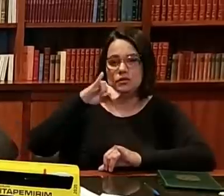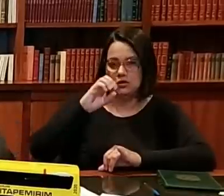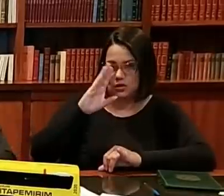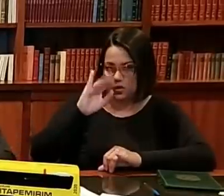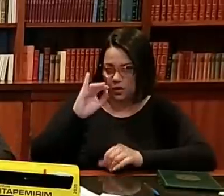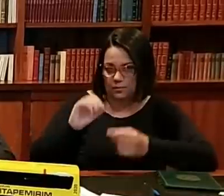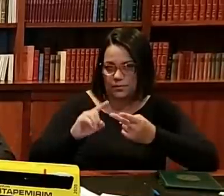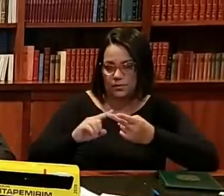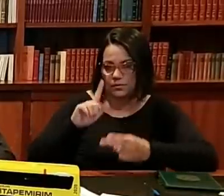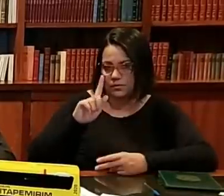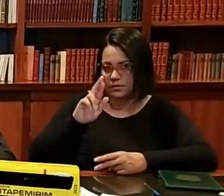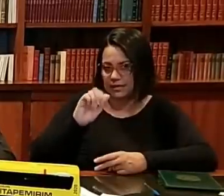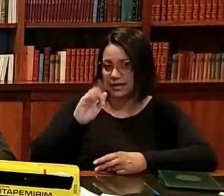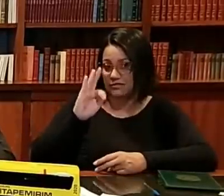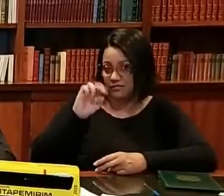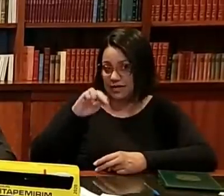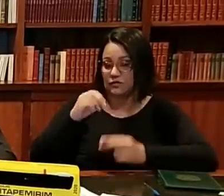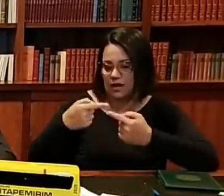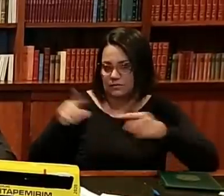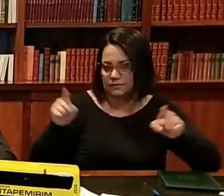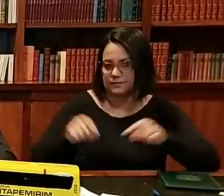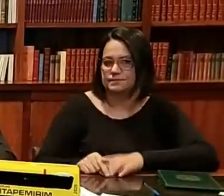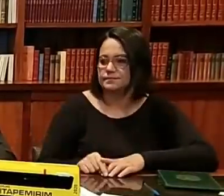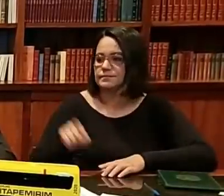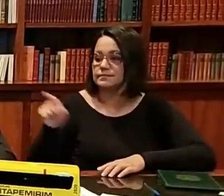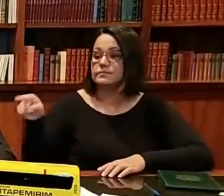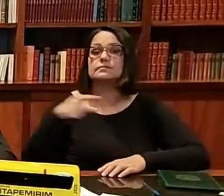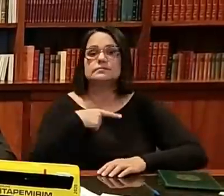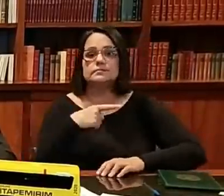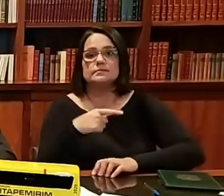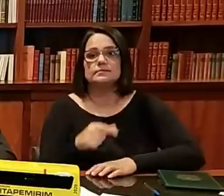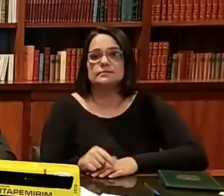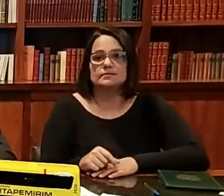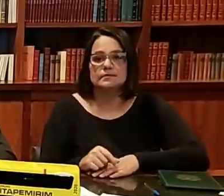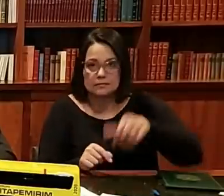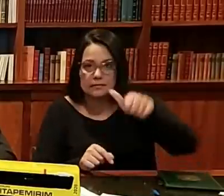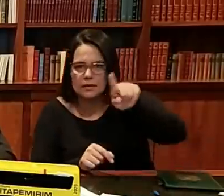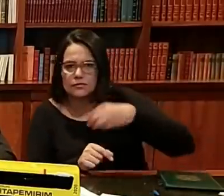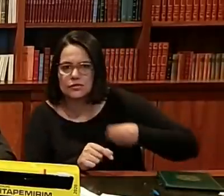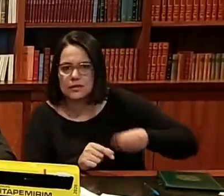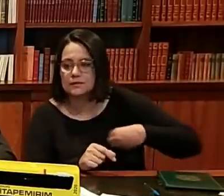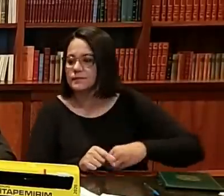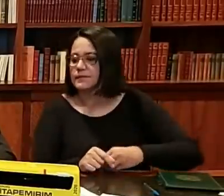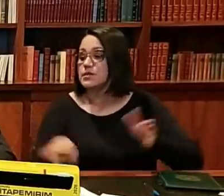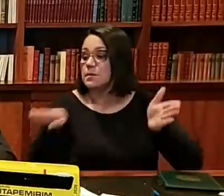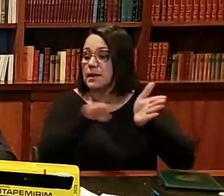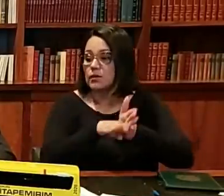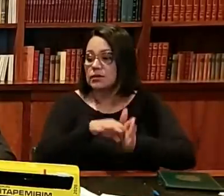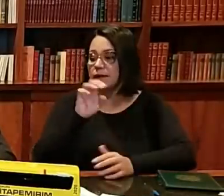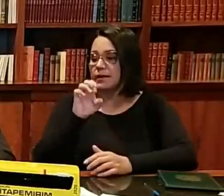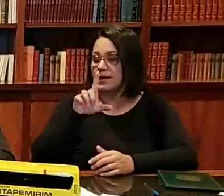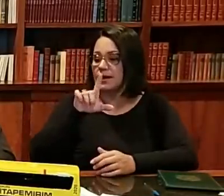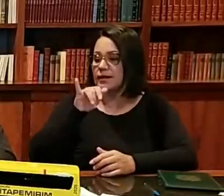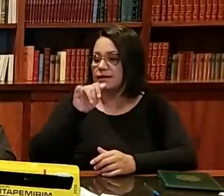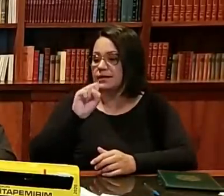para ser inaugurado. Na volta ali, paramos também de forma inopinada. Tá funcionando aí, cara? Em Elias Fausto. Muito